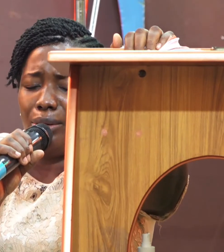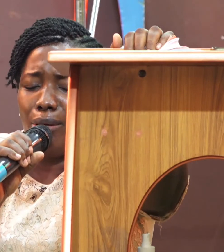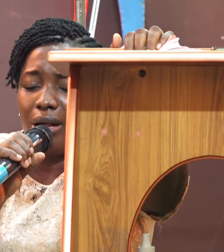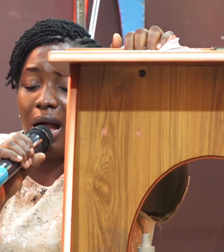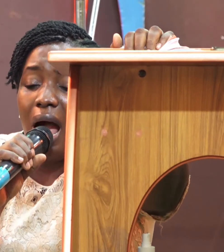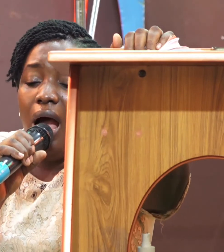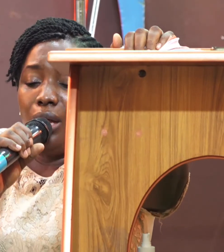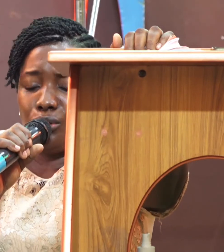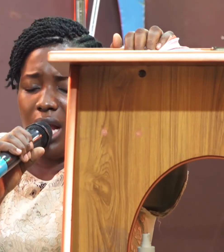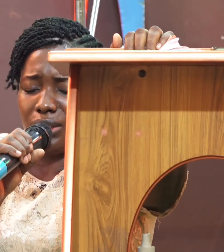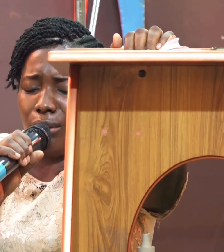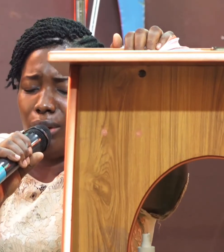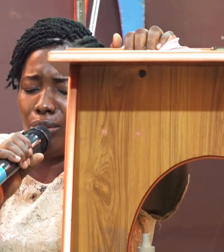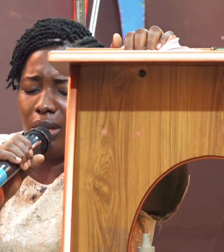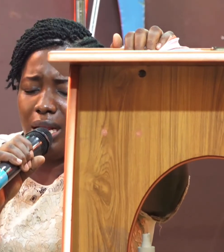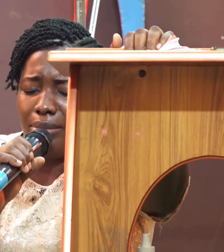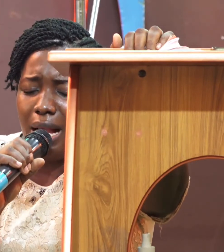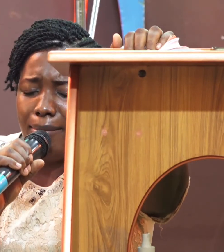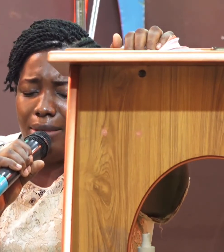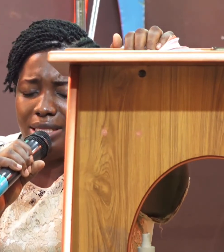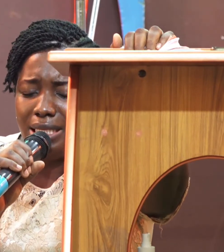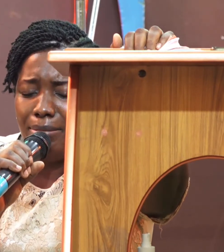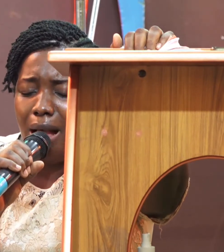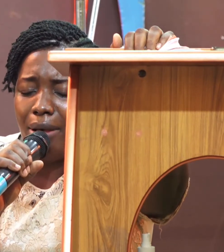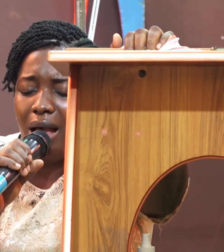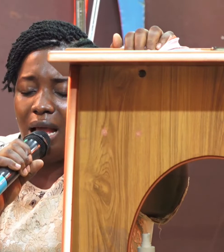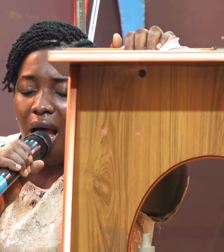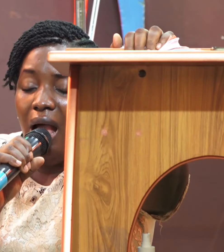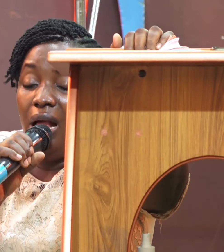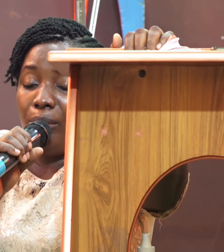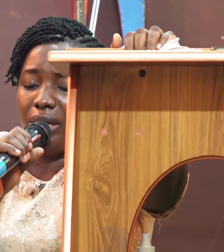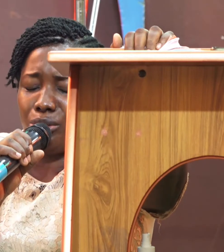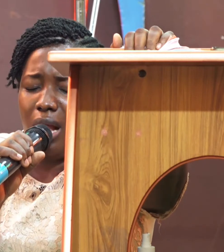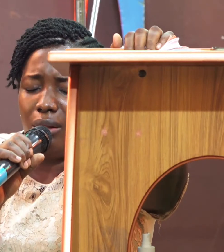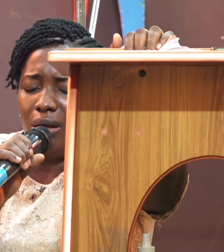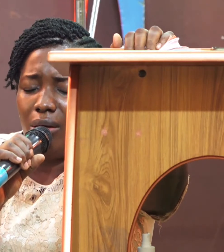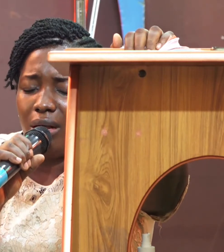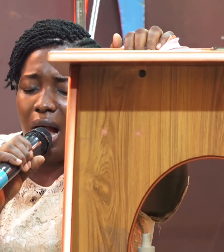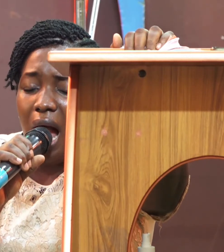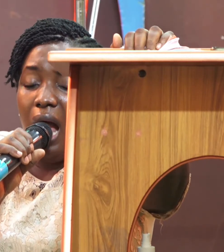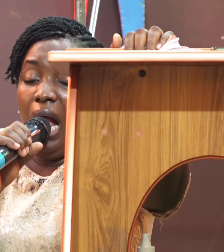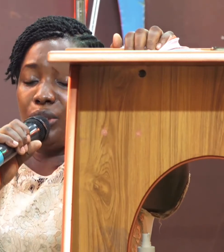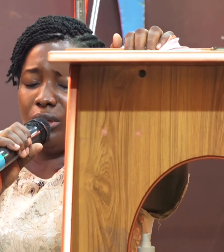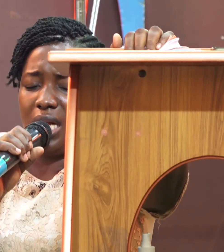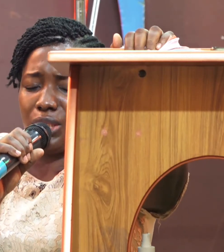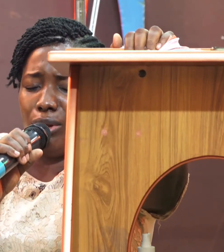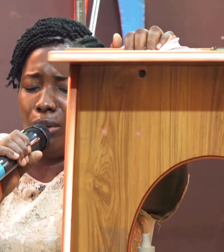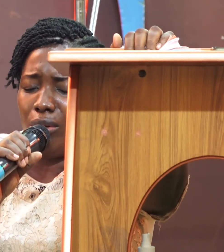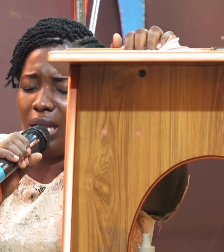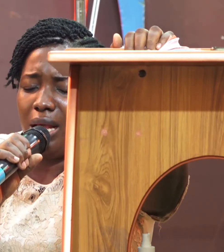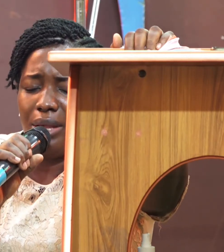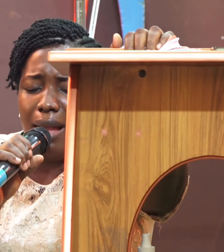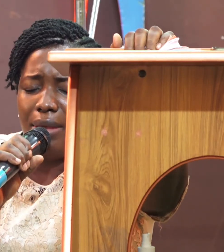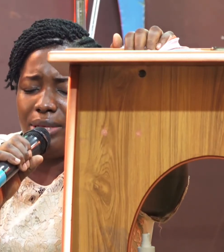Wetuna longo ka. Tuna sovolo kogele bikambe bisimba bana. Wetuna longo ka. Tuna